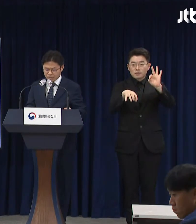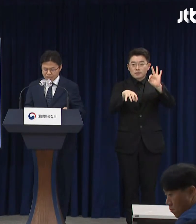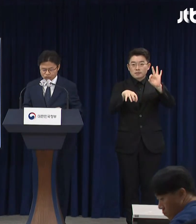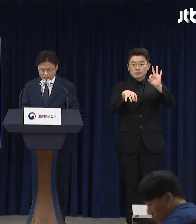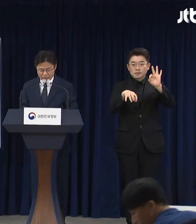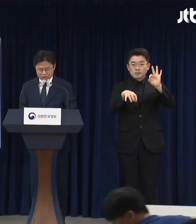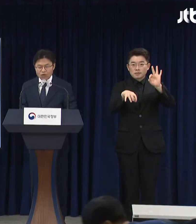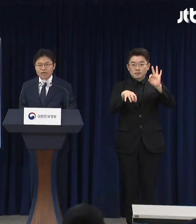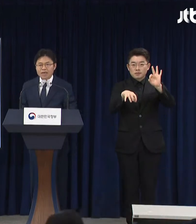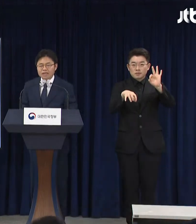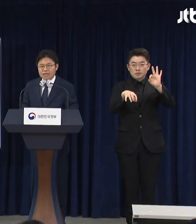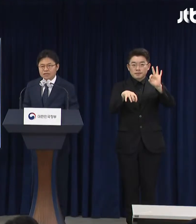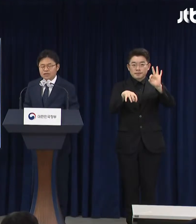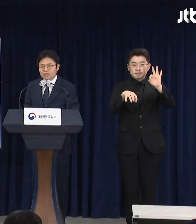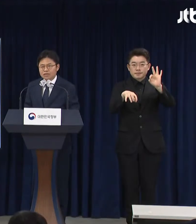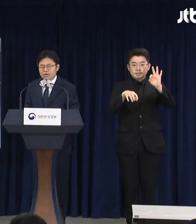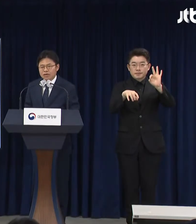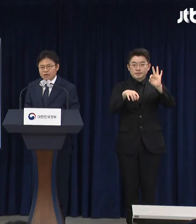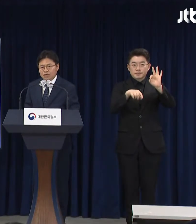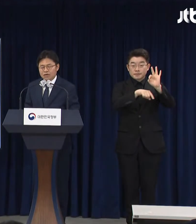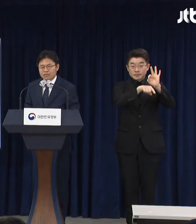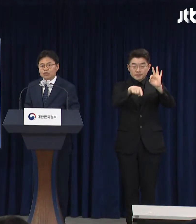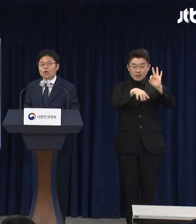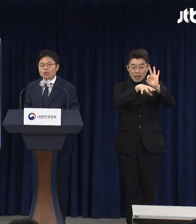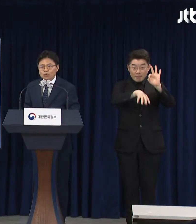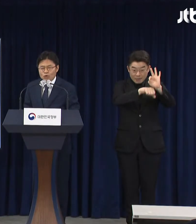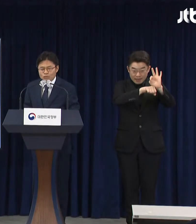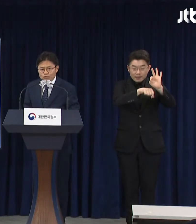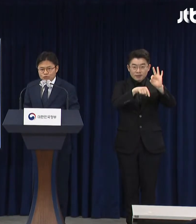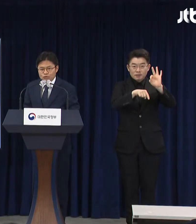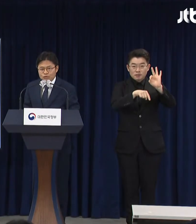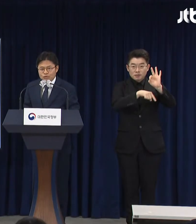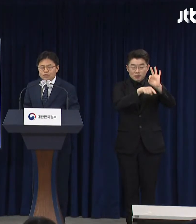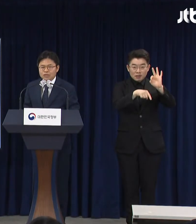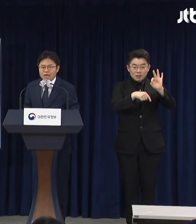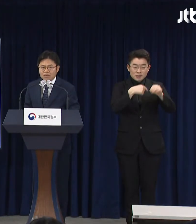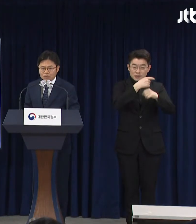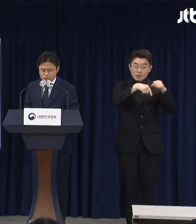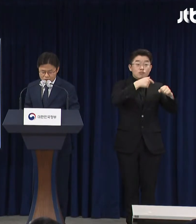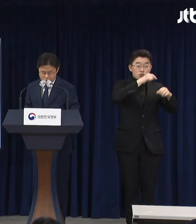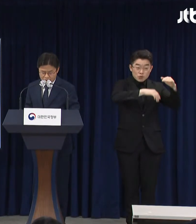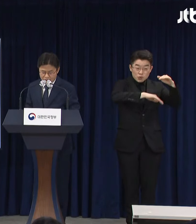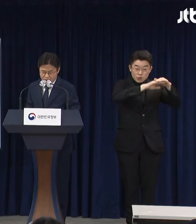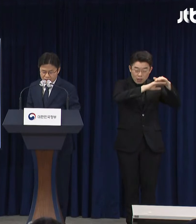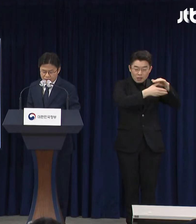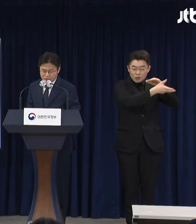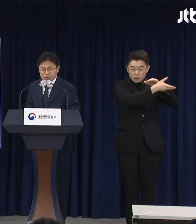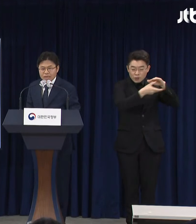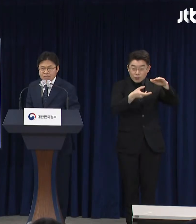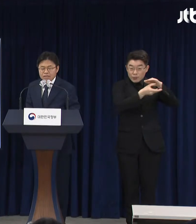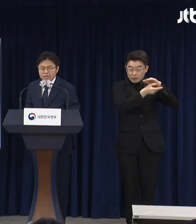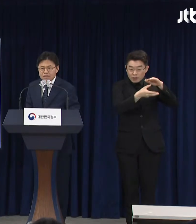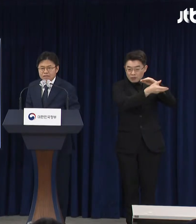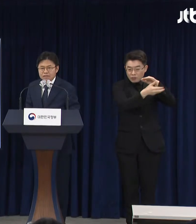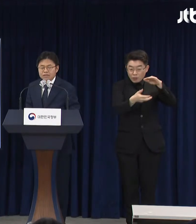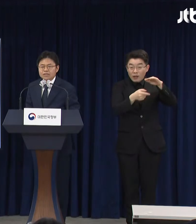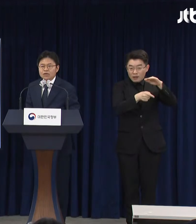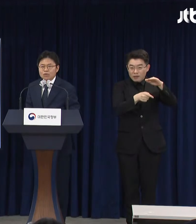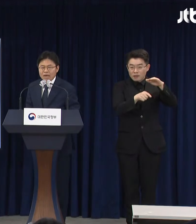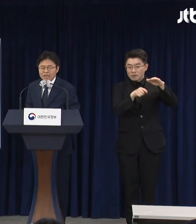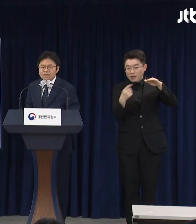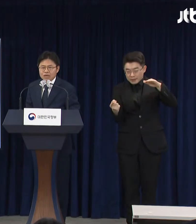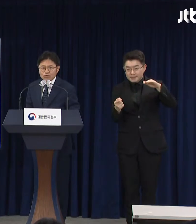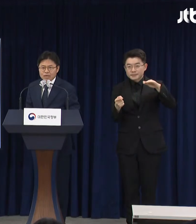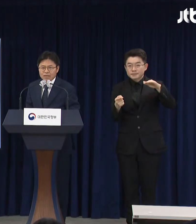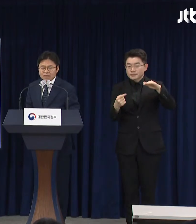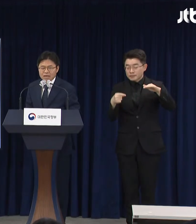각각 30개 중에 10개에 대해서는 들어오는 오염수를 저장하는 거고요. 10개는